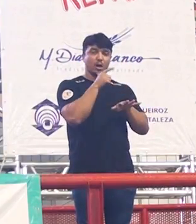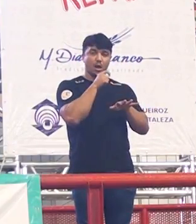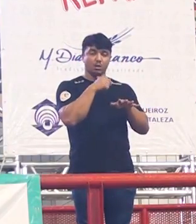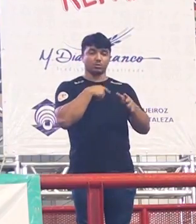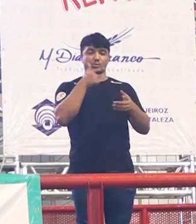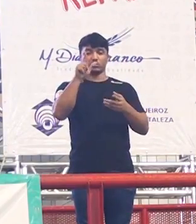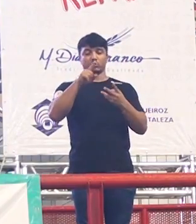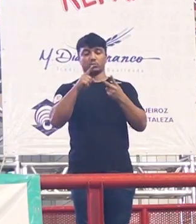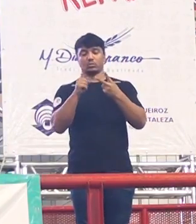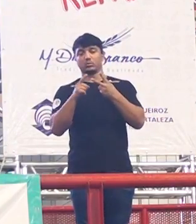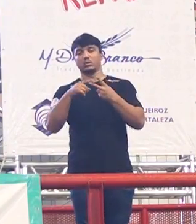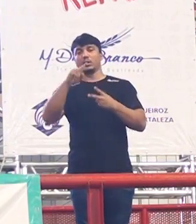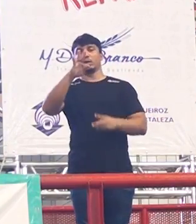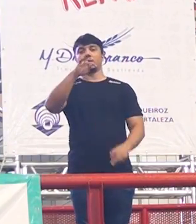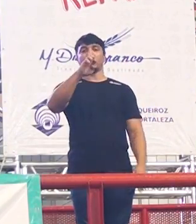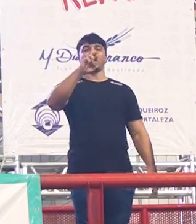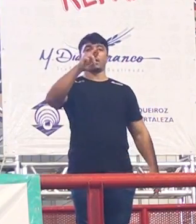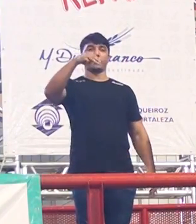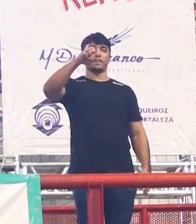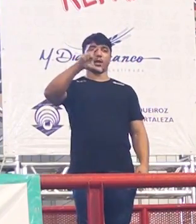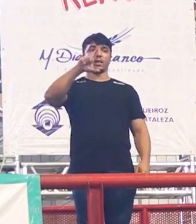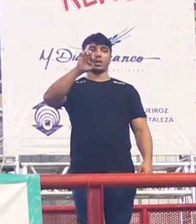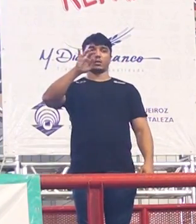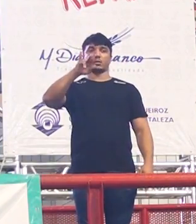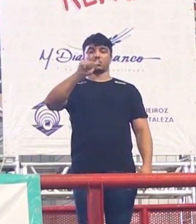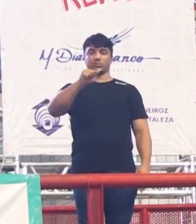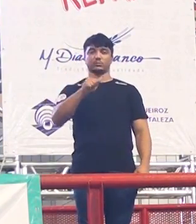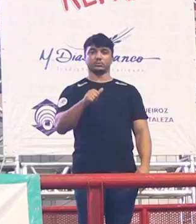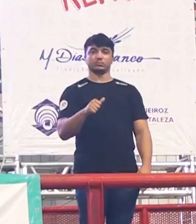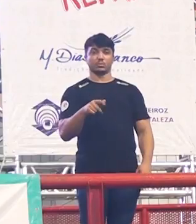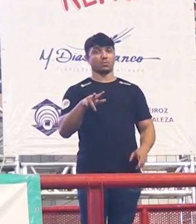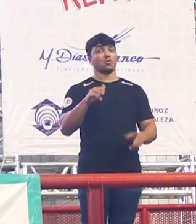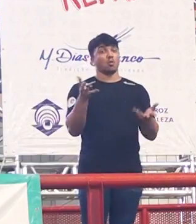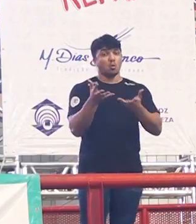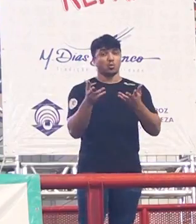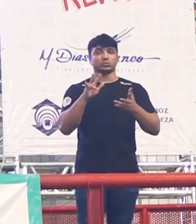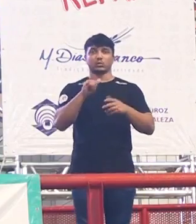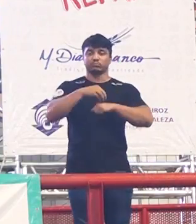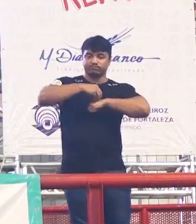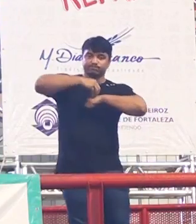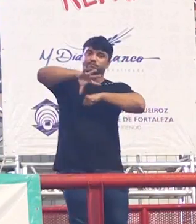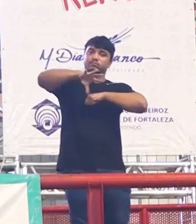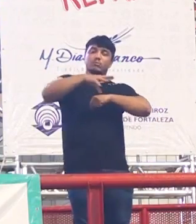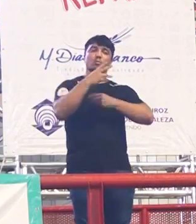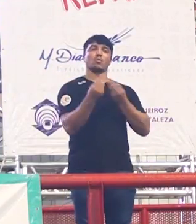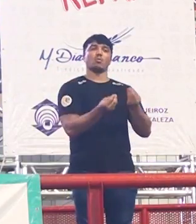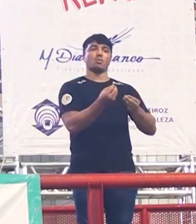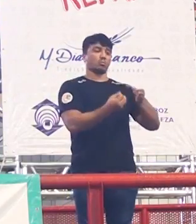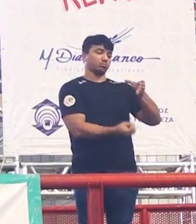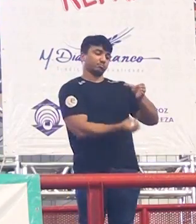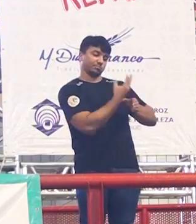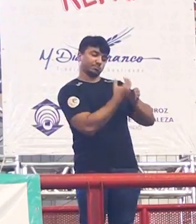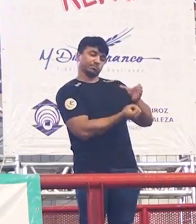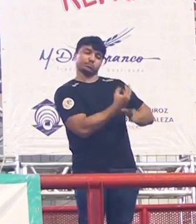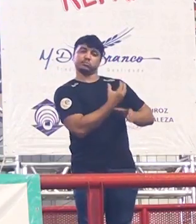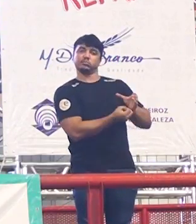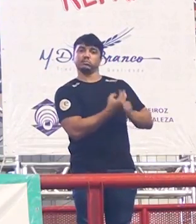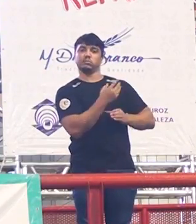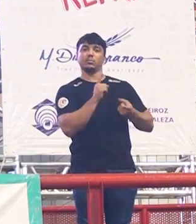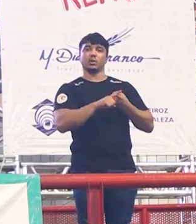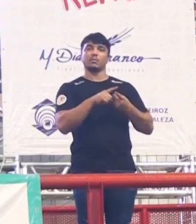Você tem que sair daqui hoje sabendo o que é cada uma dessas fontes, como é que elas produzem energia, quais